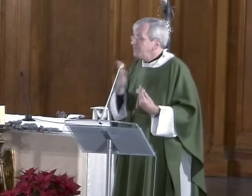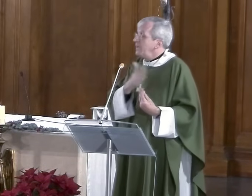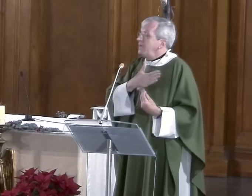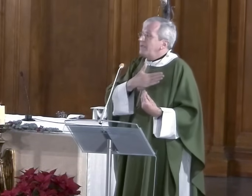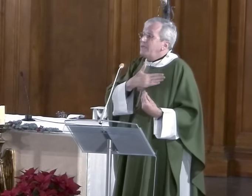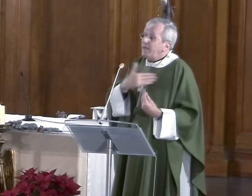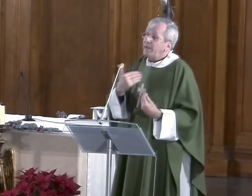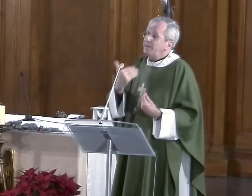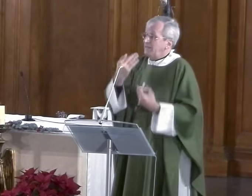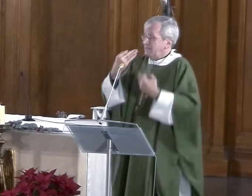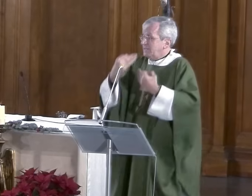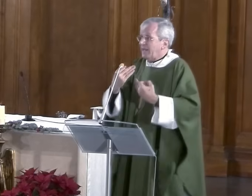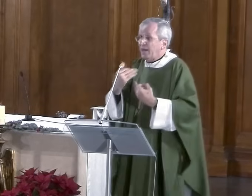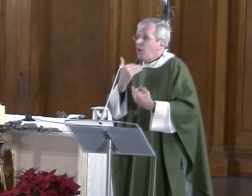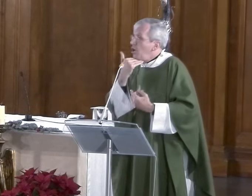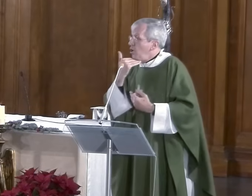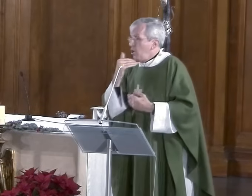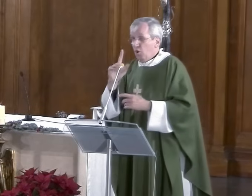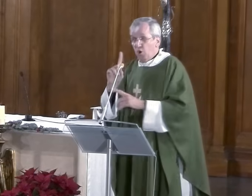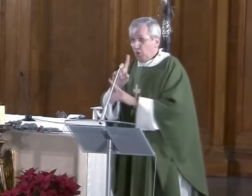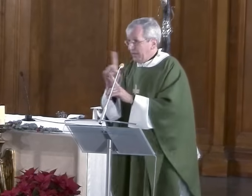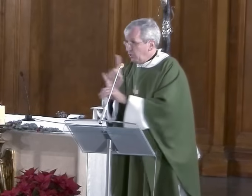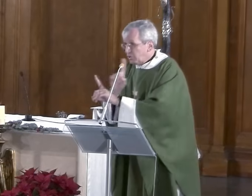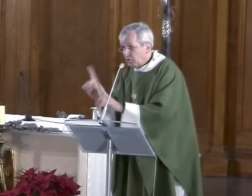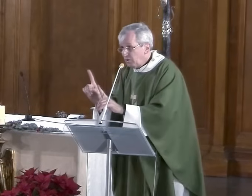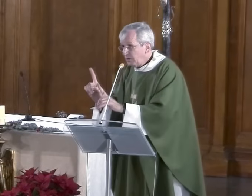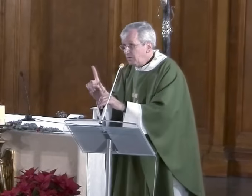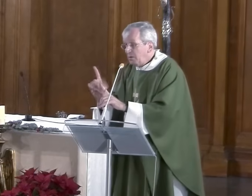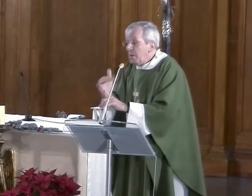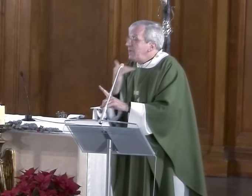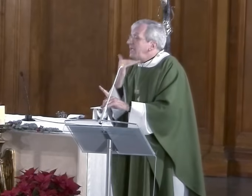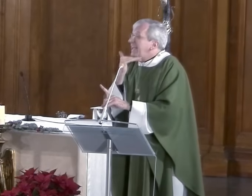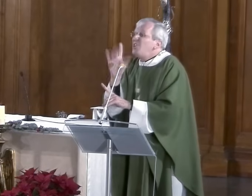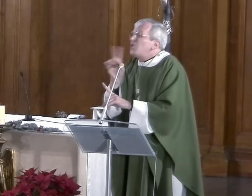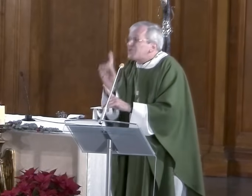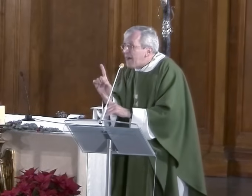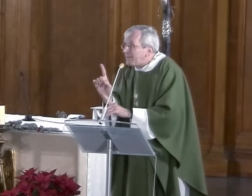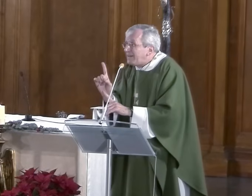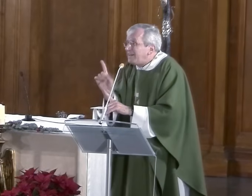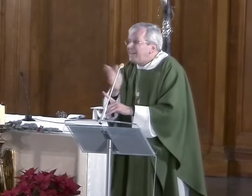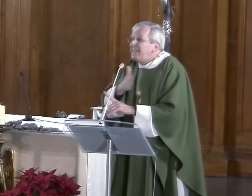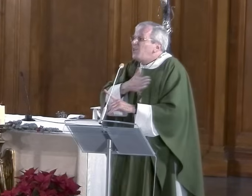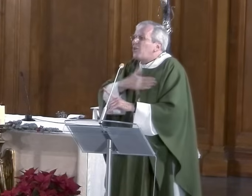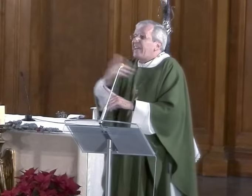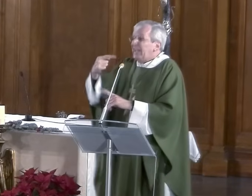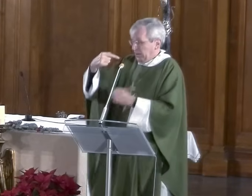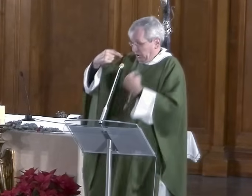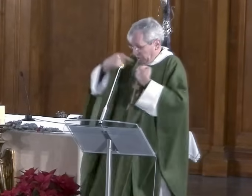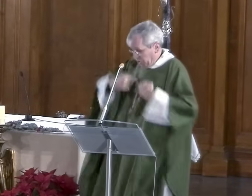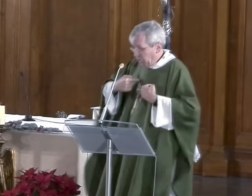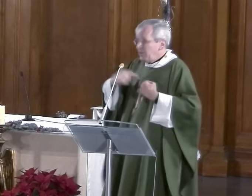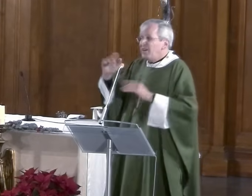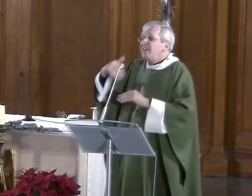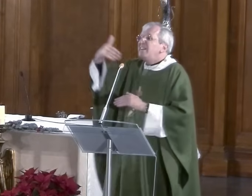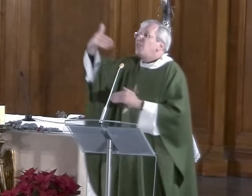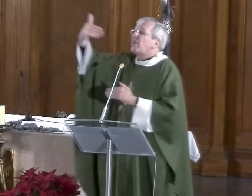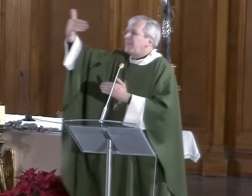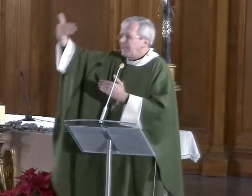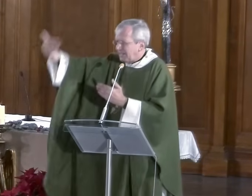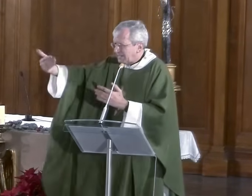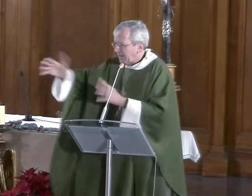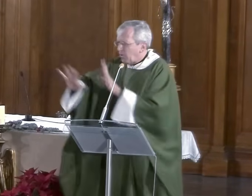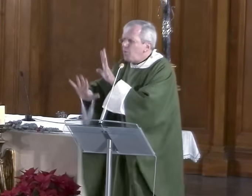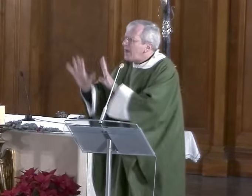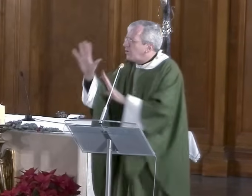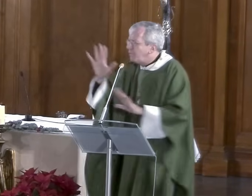adolescentes, quieren ser lo que no son y no saben ni lo que son ni lo que